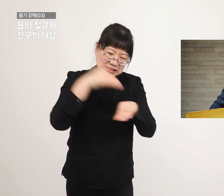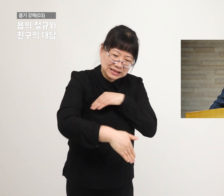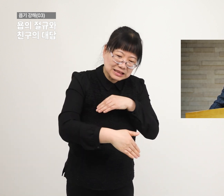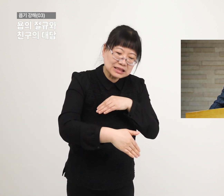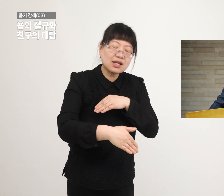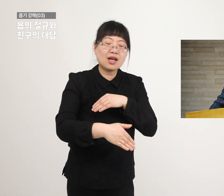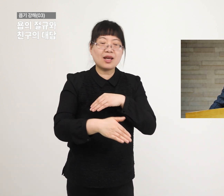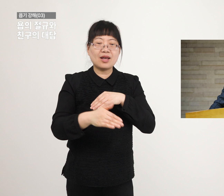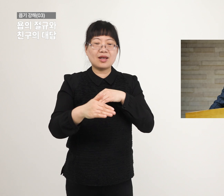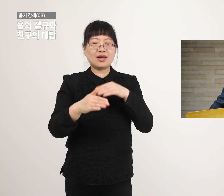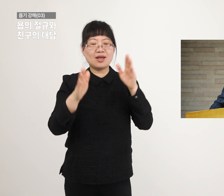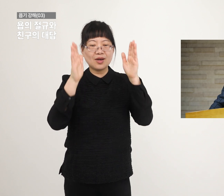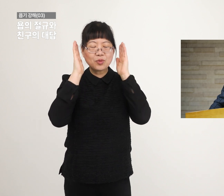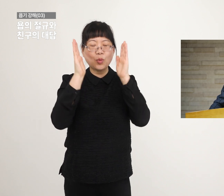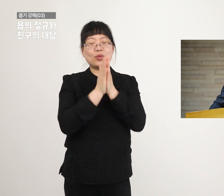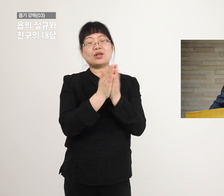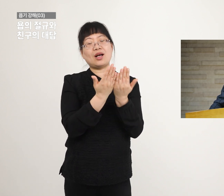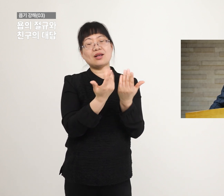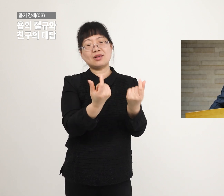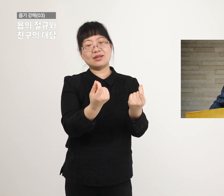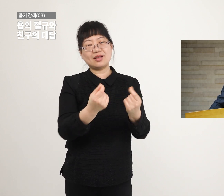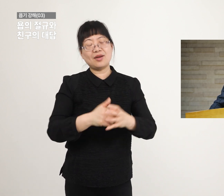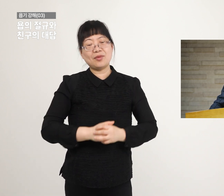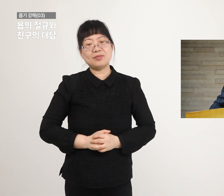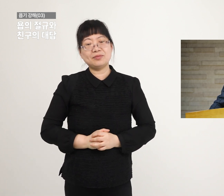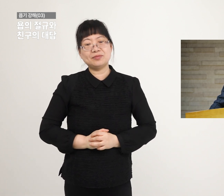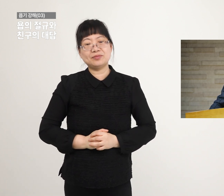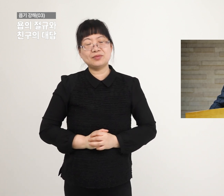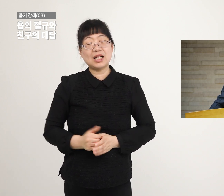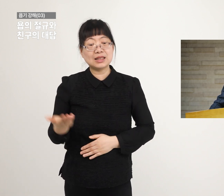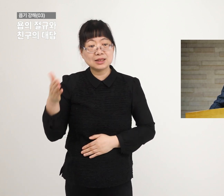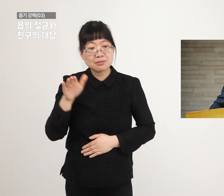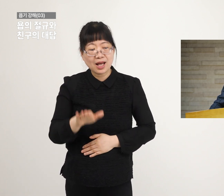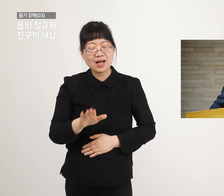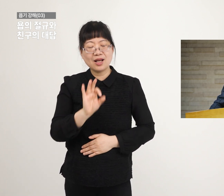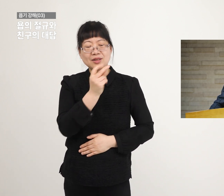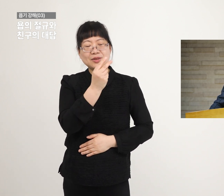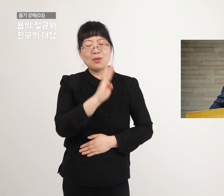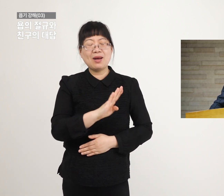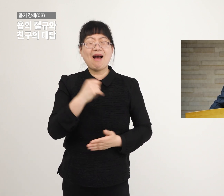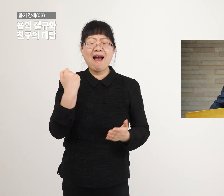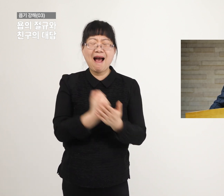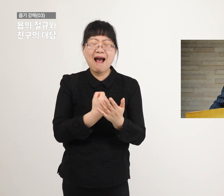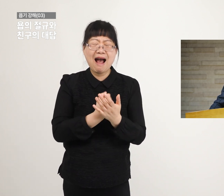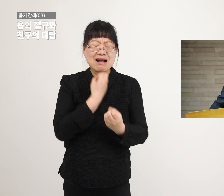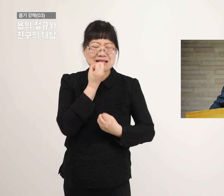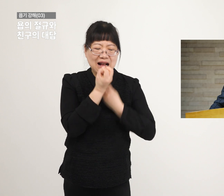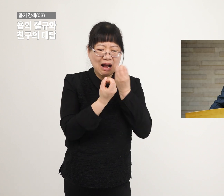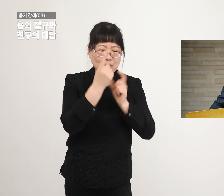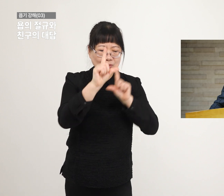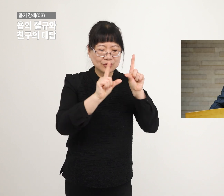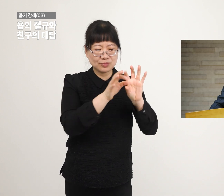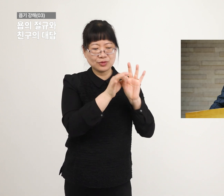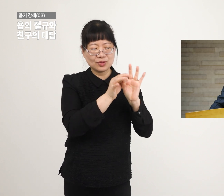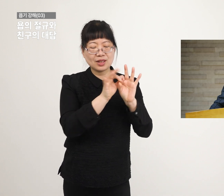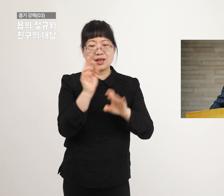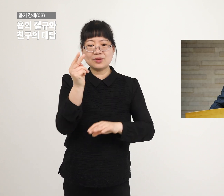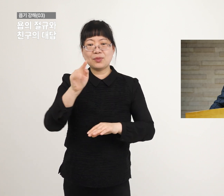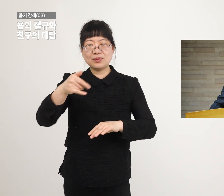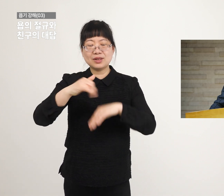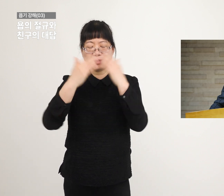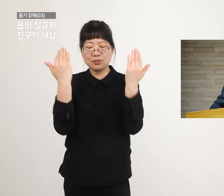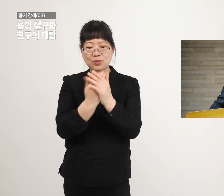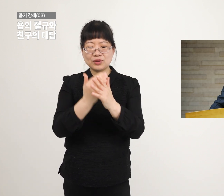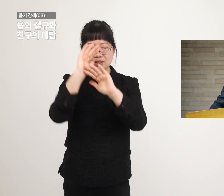맙니다. 근데 욥의 이 절규 속에서 우리는 욥기 전체를